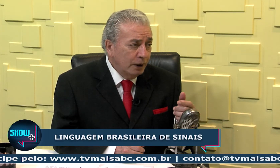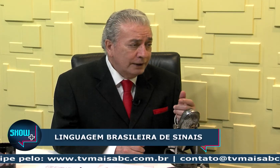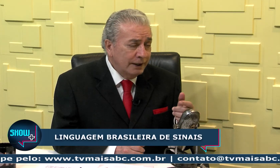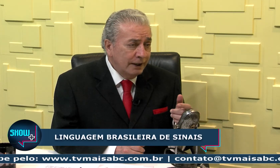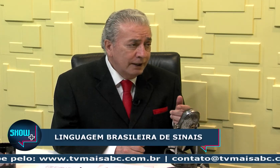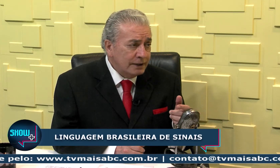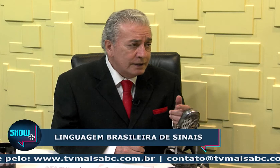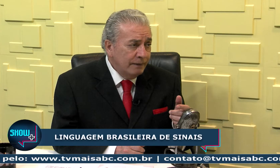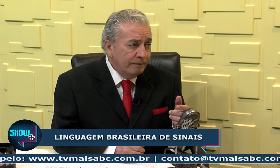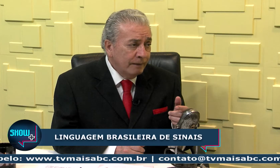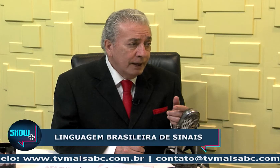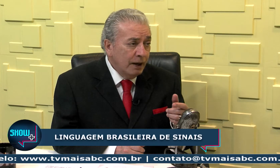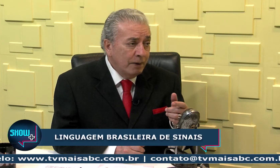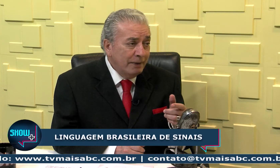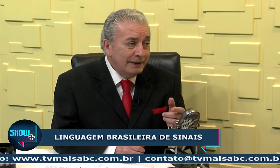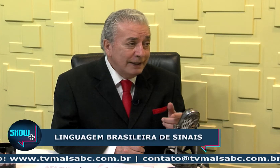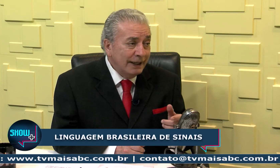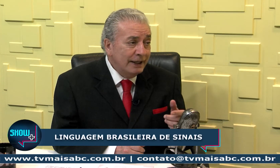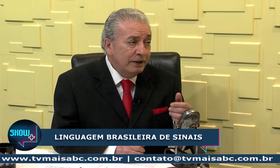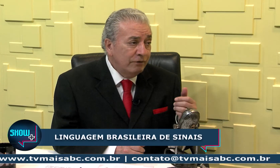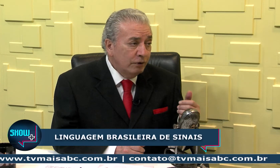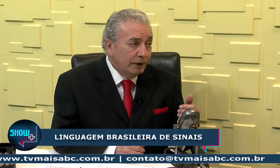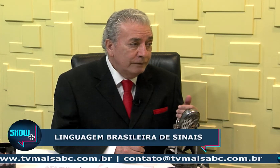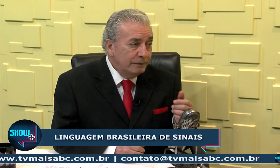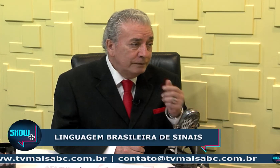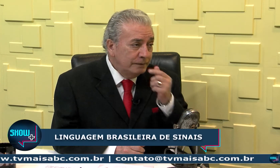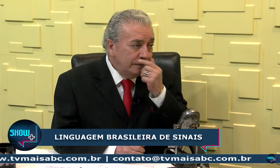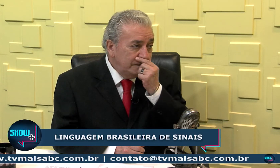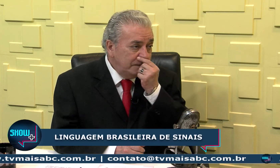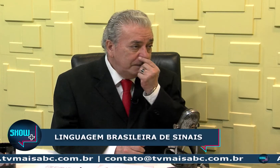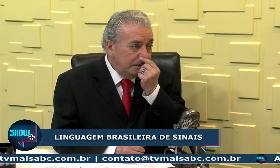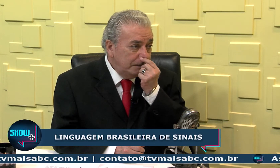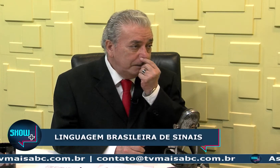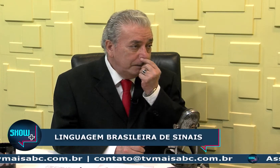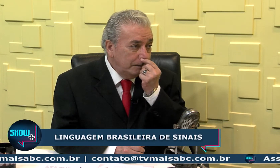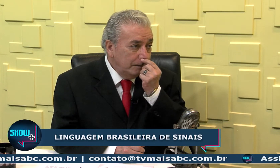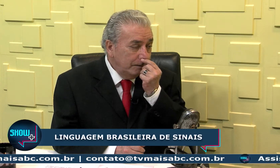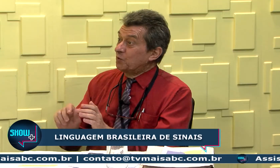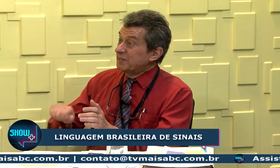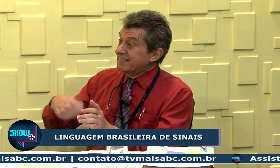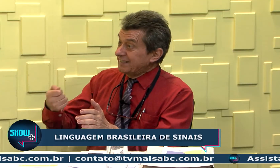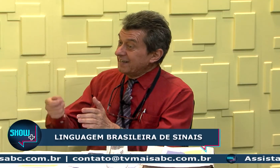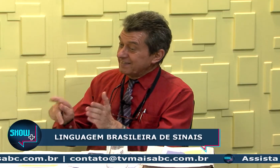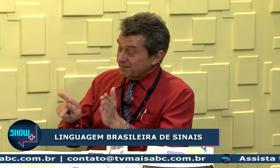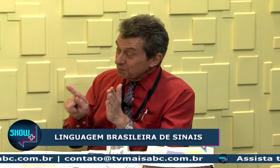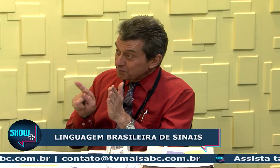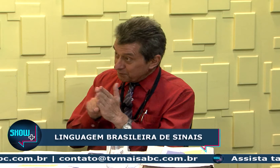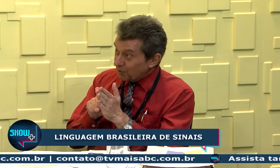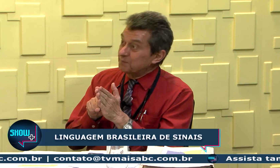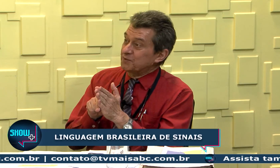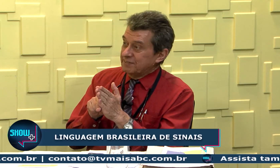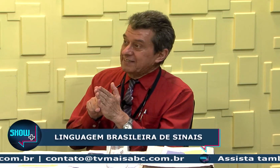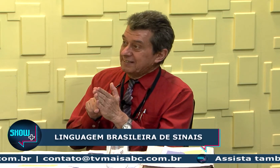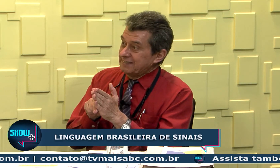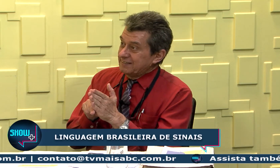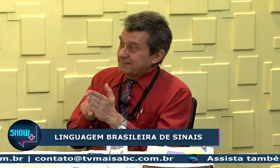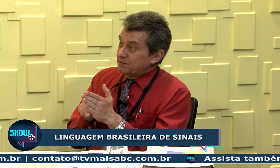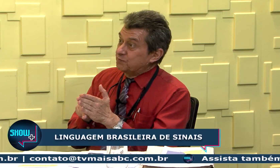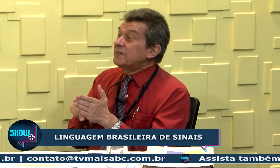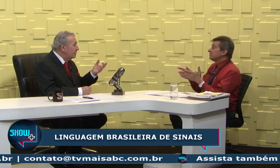em inglês é uma manteiga que voa nó então assim os sinais são trote faz mais sentido no sentido